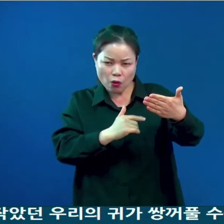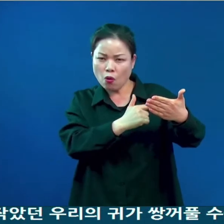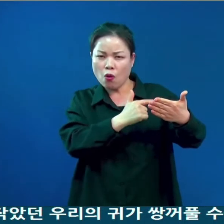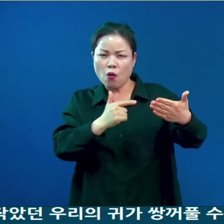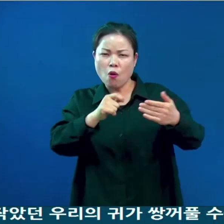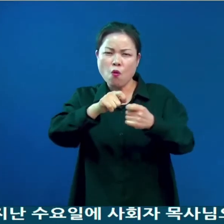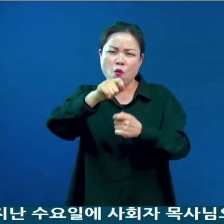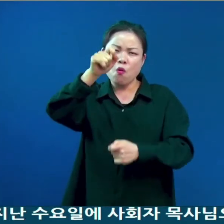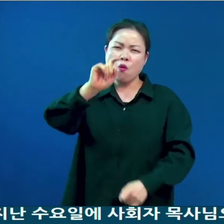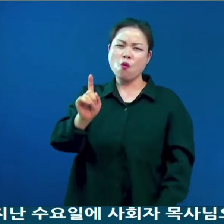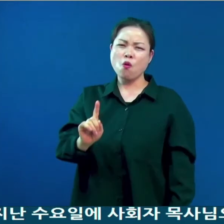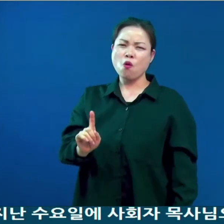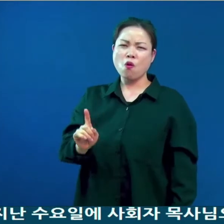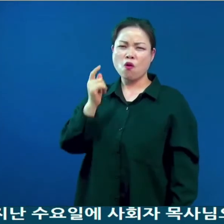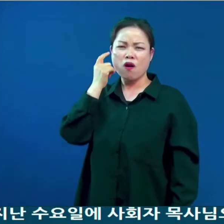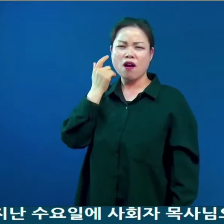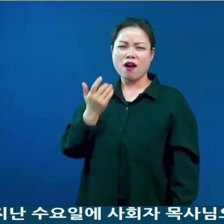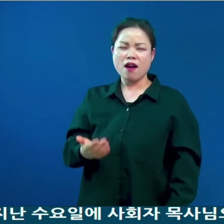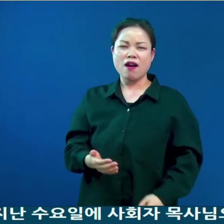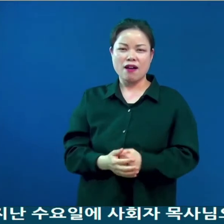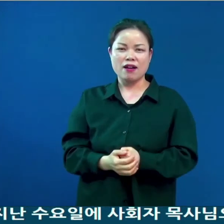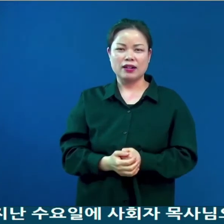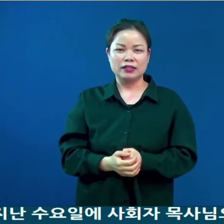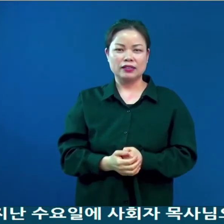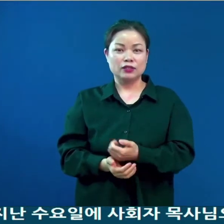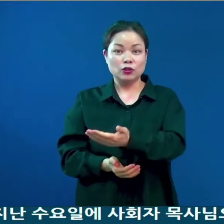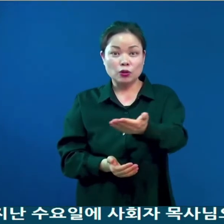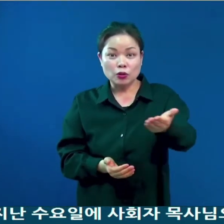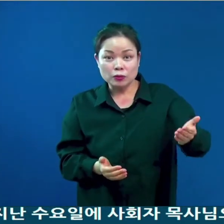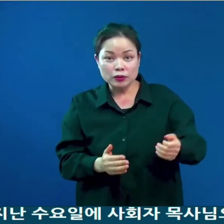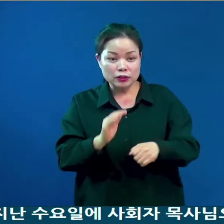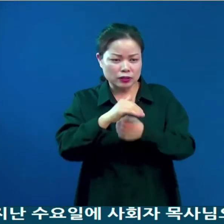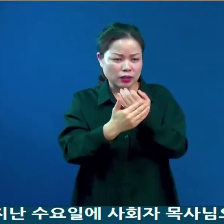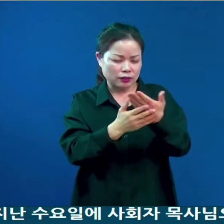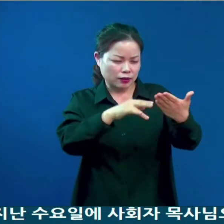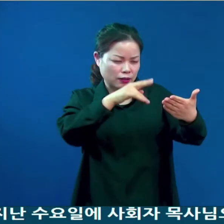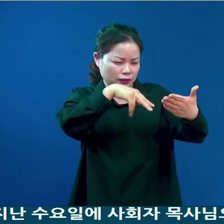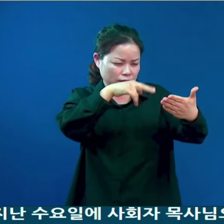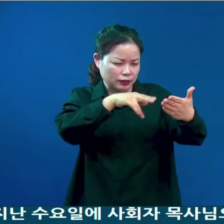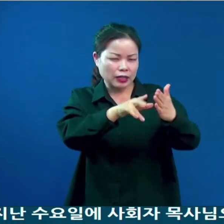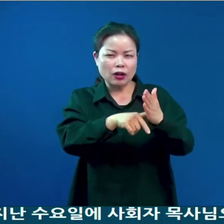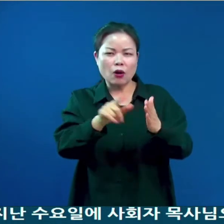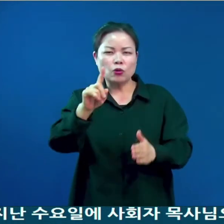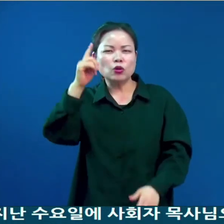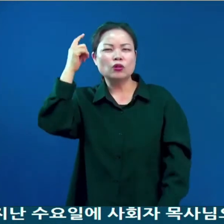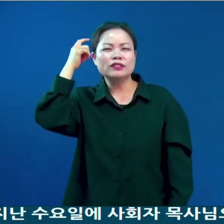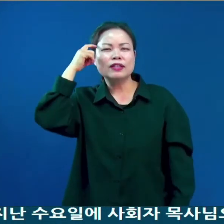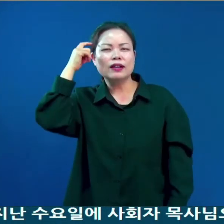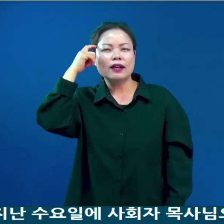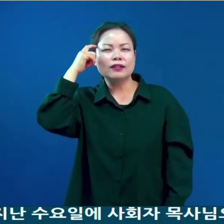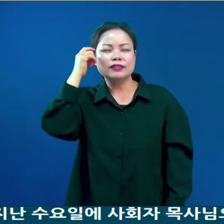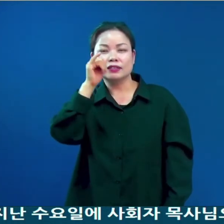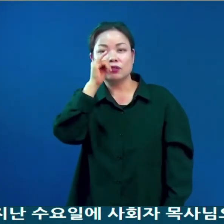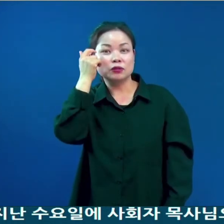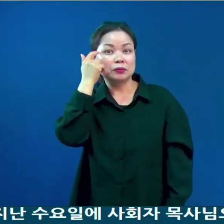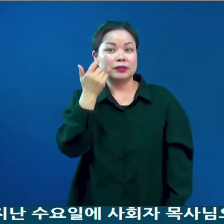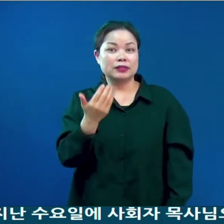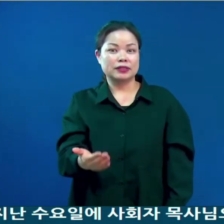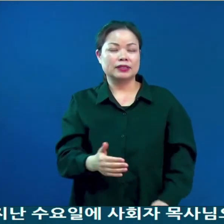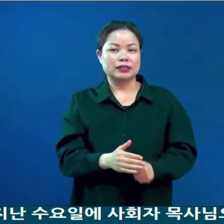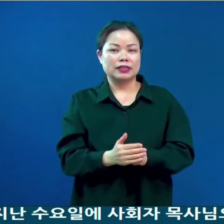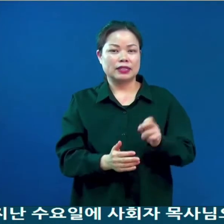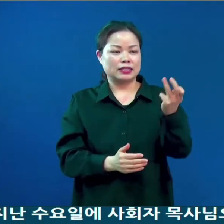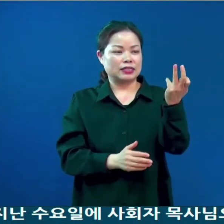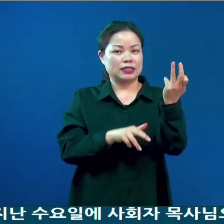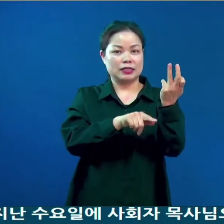굉장히 깁니다. 어떻게 할까요? 여러분들은 성경 봉독 시간에 어떤 생각이 드셨습니까?